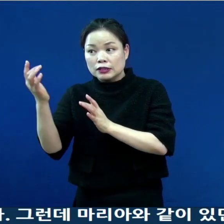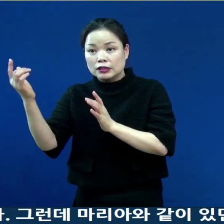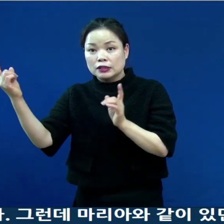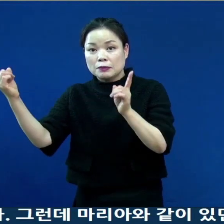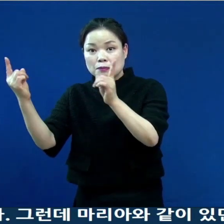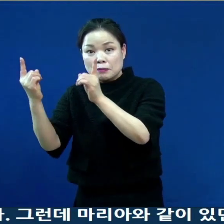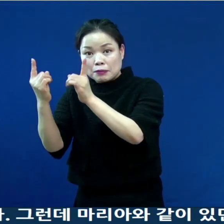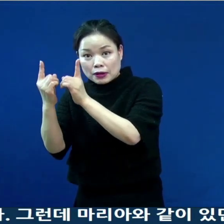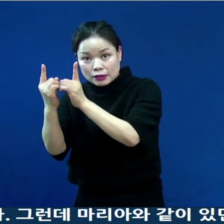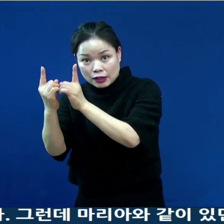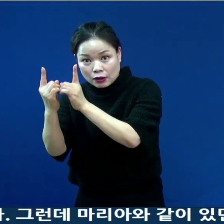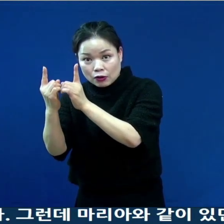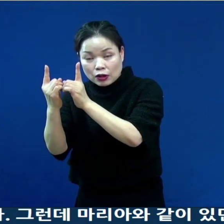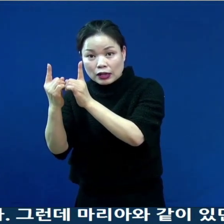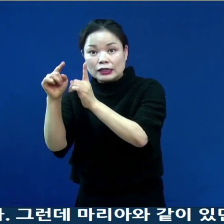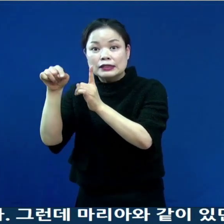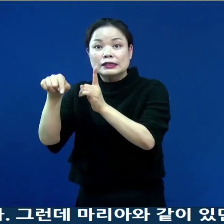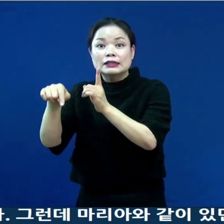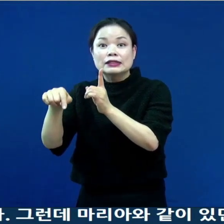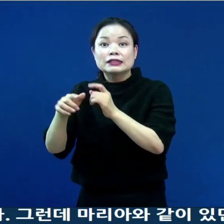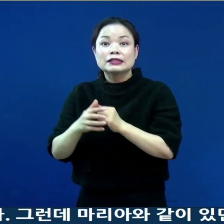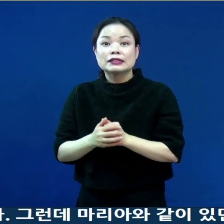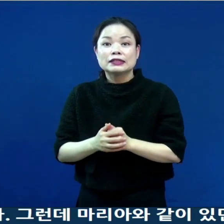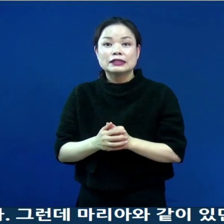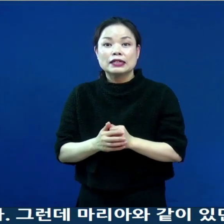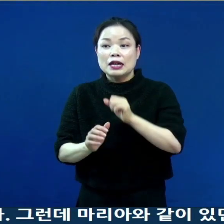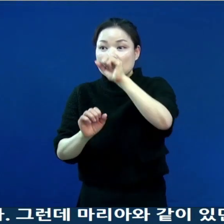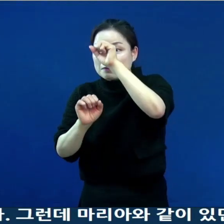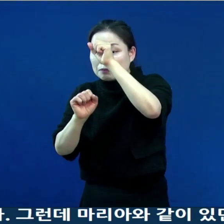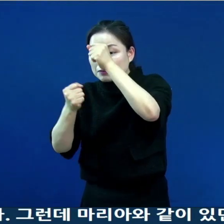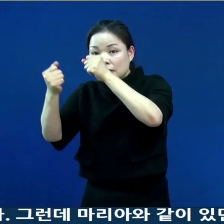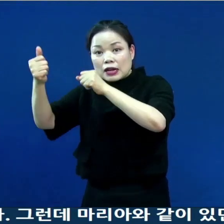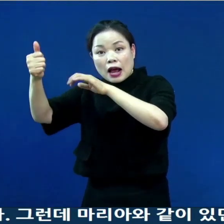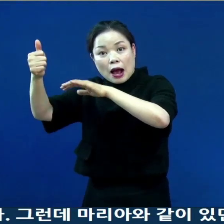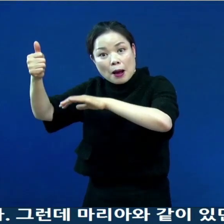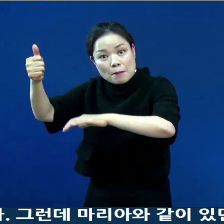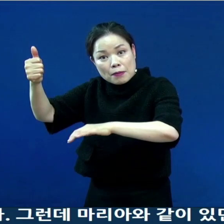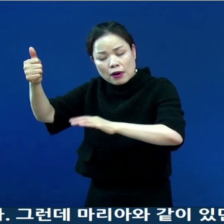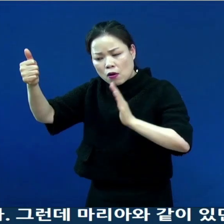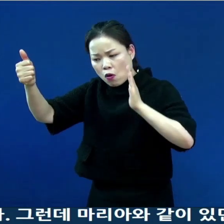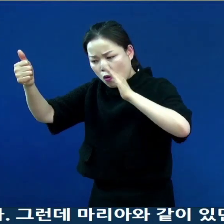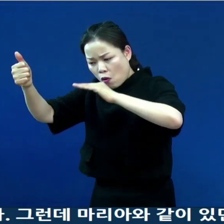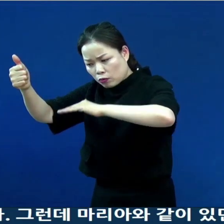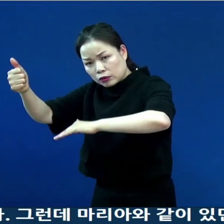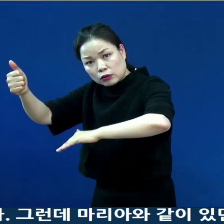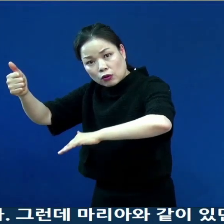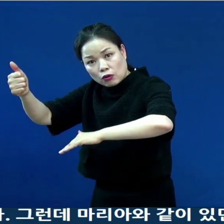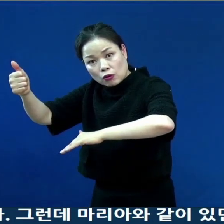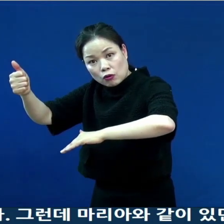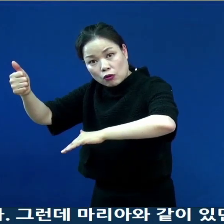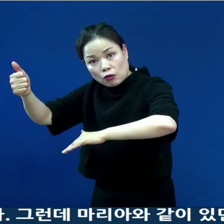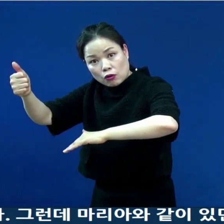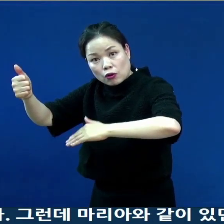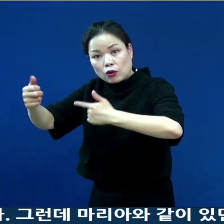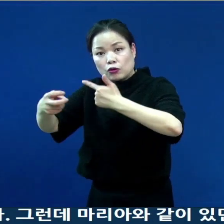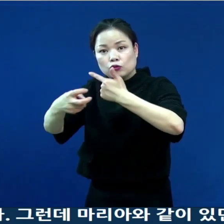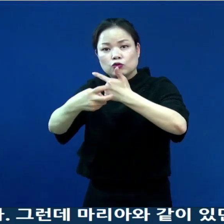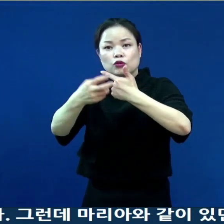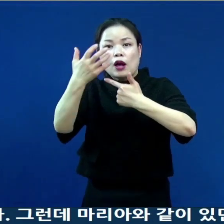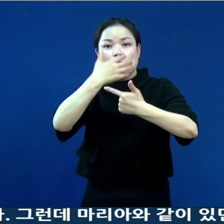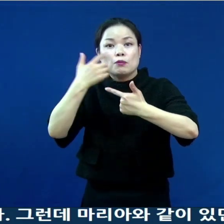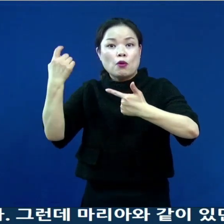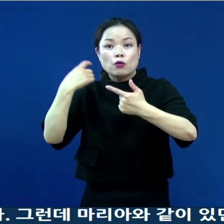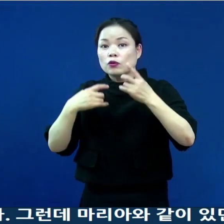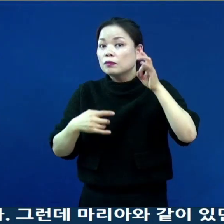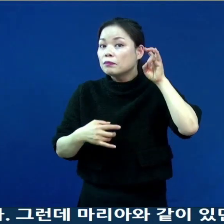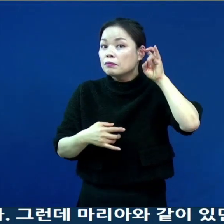곳에 가서 배웠고 그 발 앞에 엎드려. 누가복음 10장에 나오는